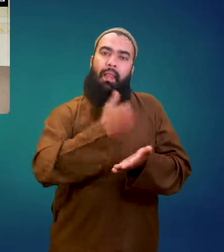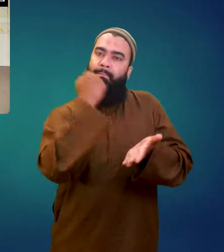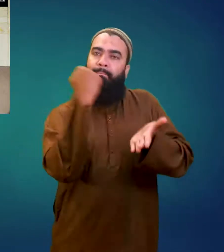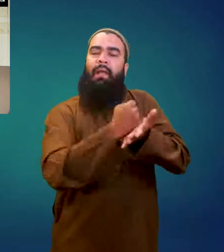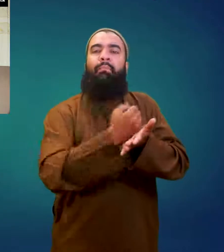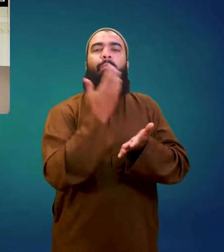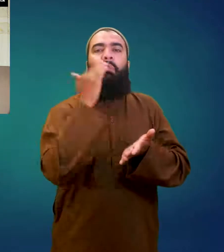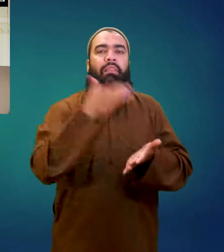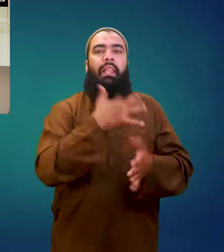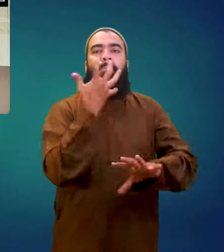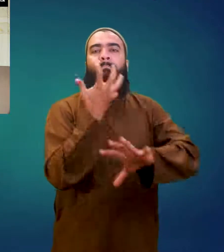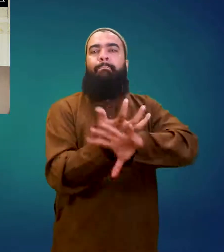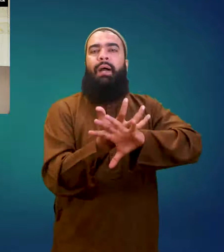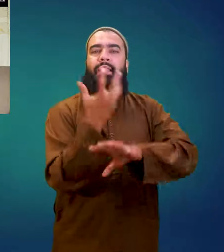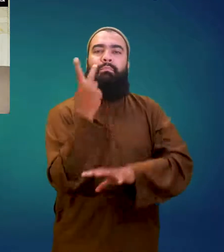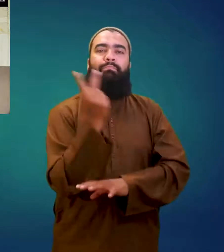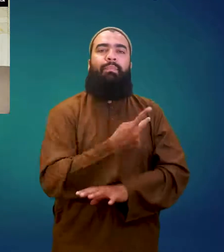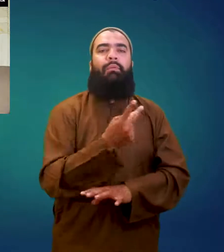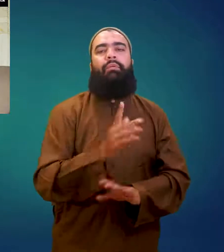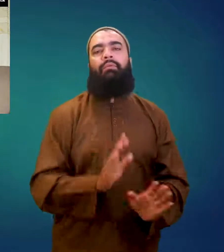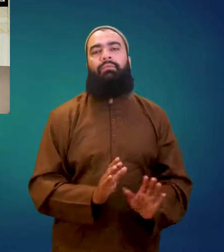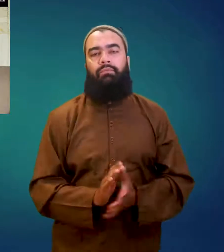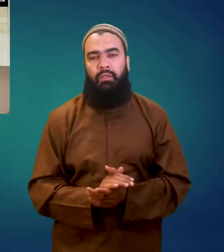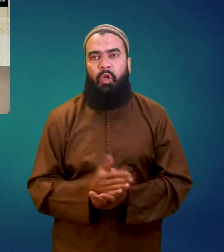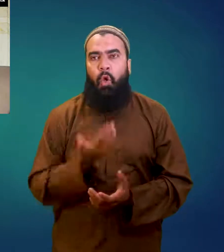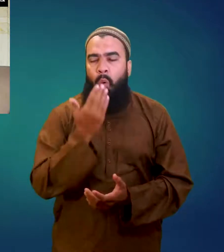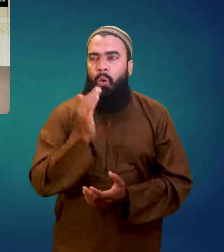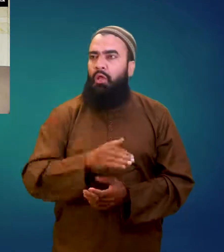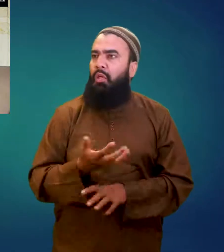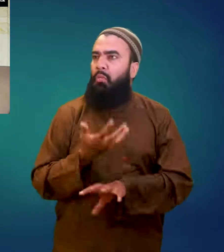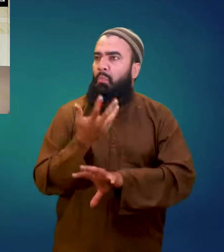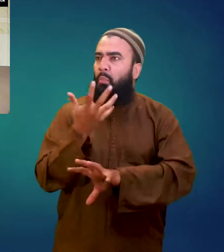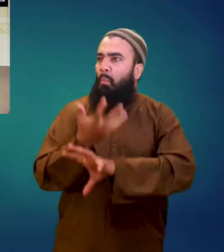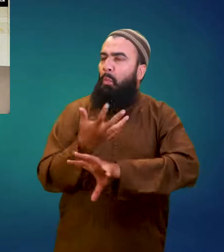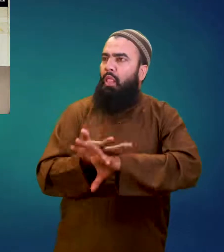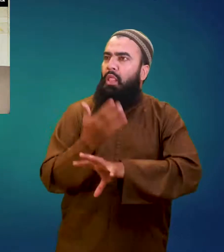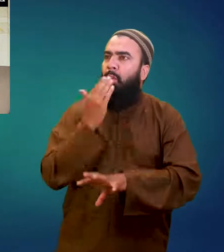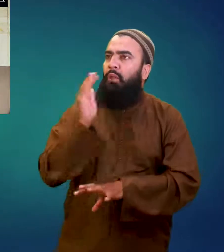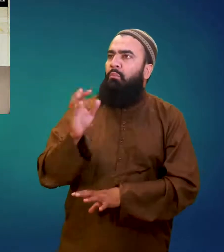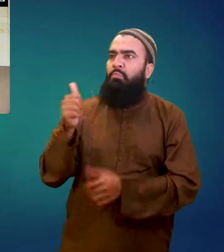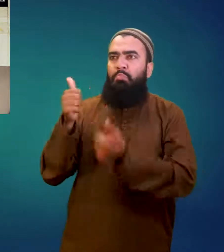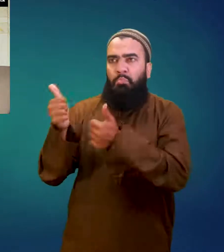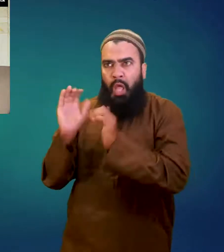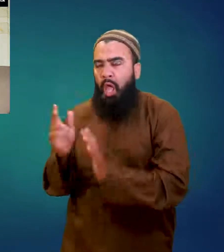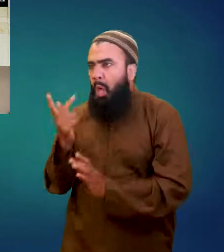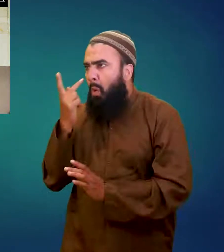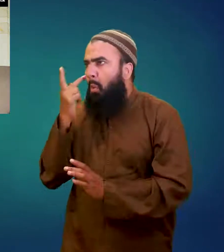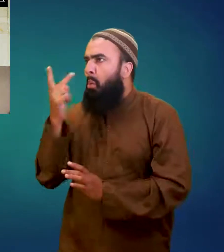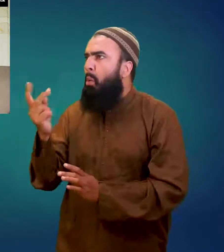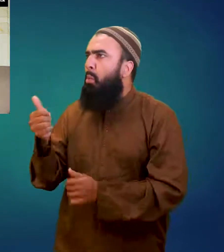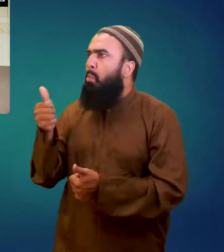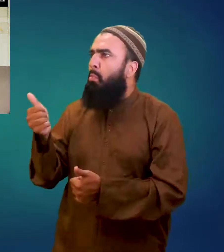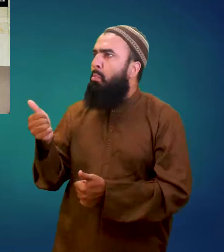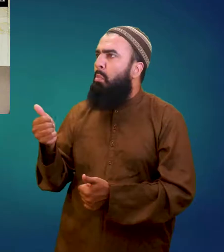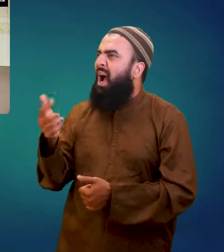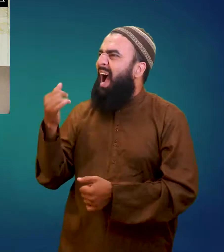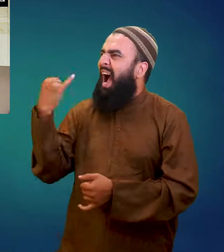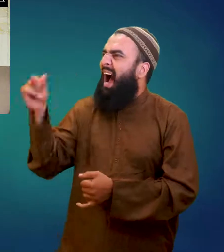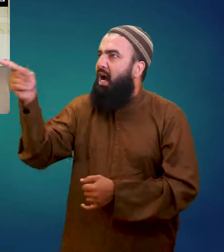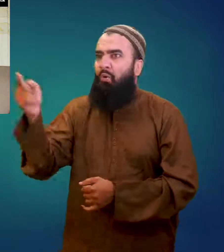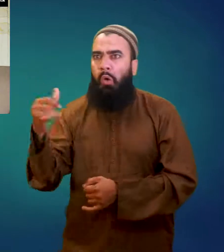دل سخت اور بے حس ہو جاتا ہے کہ اچھی چیز کو برا اور بری چیز کو اچھا سمجھنے لگتا